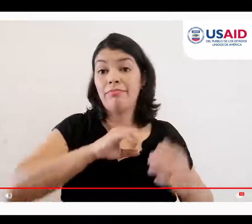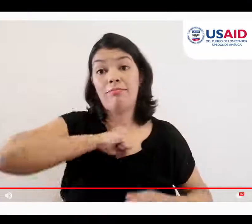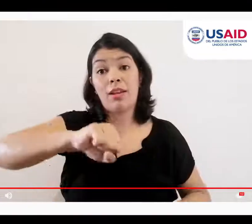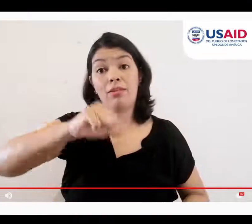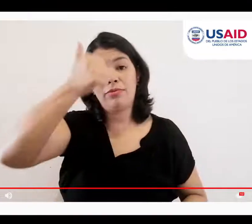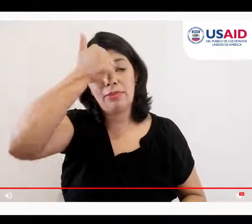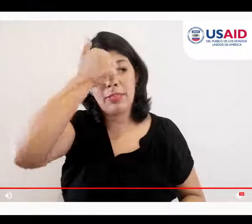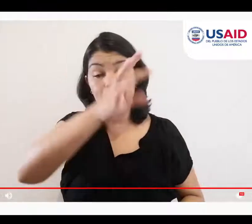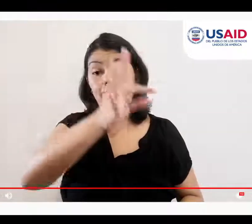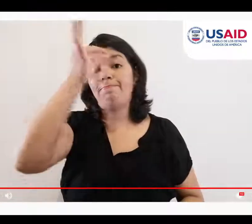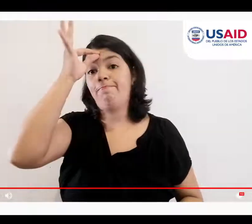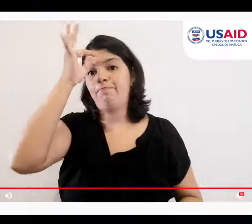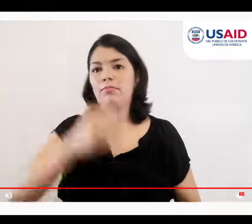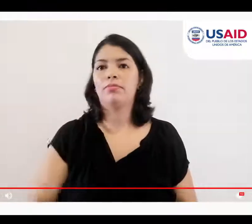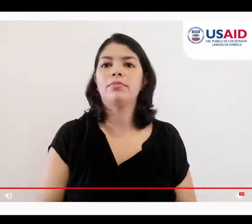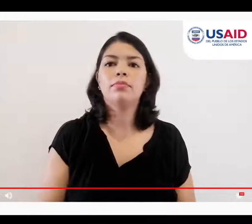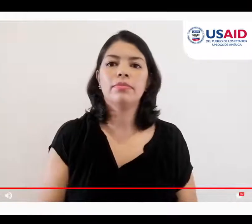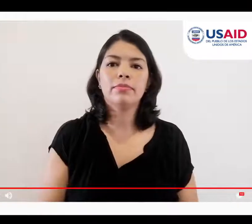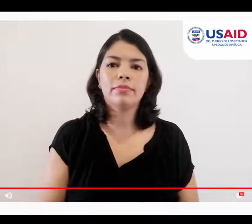fundamentales.